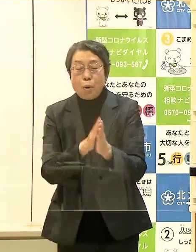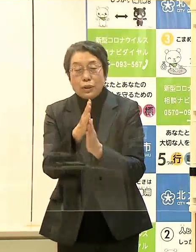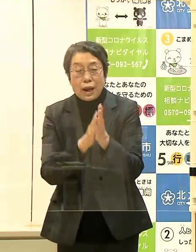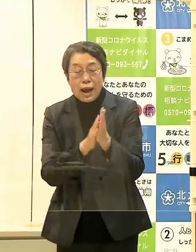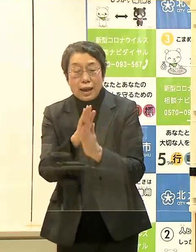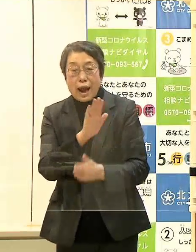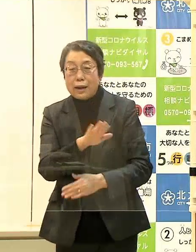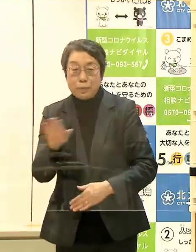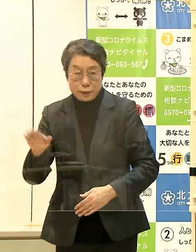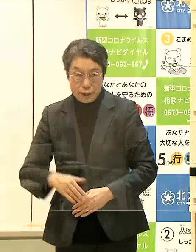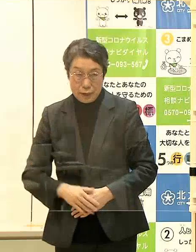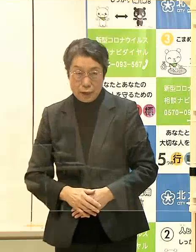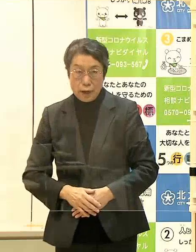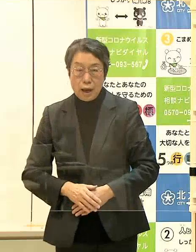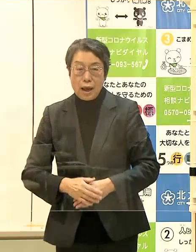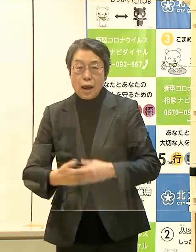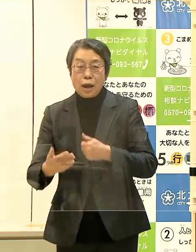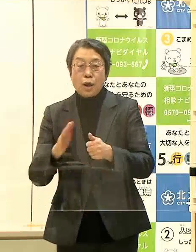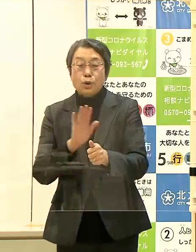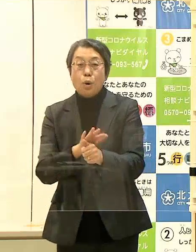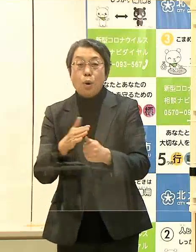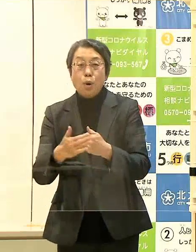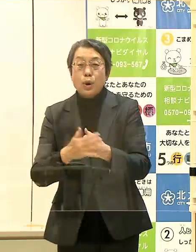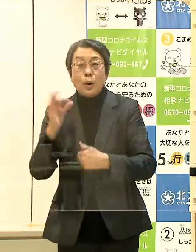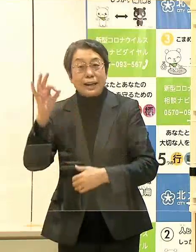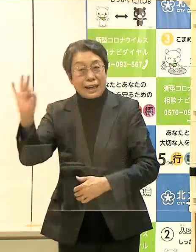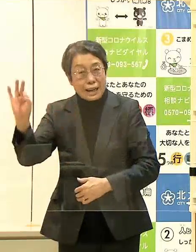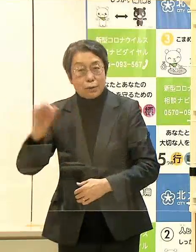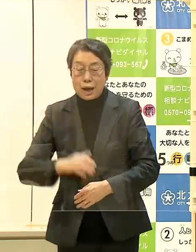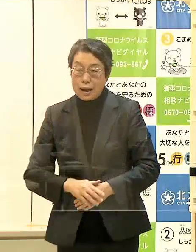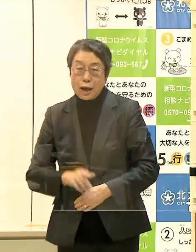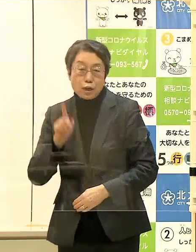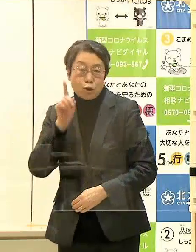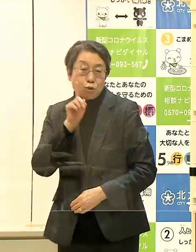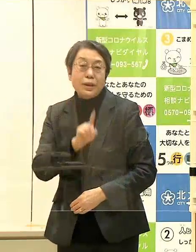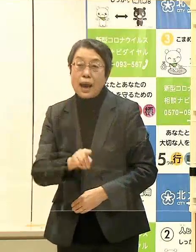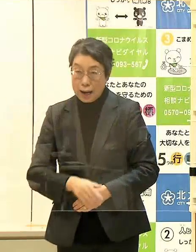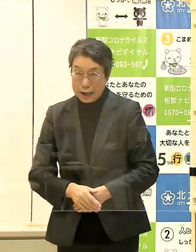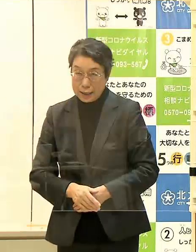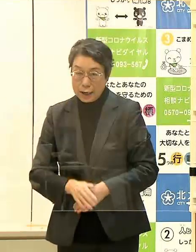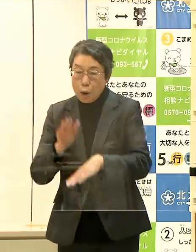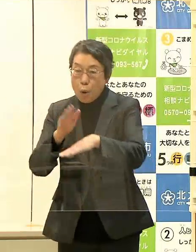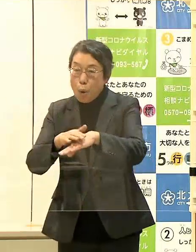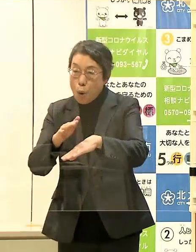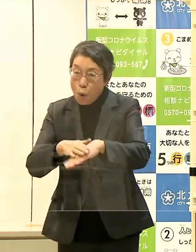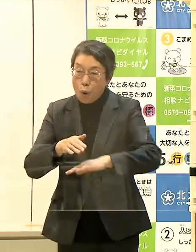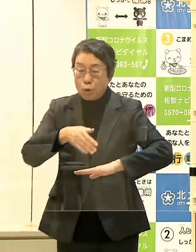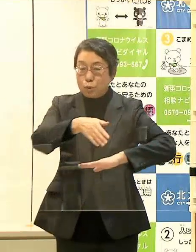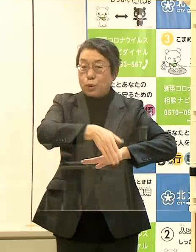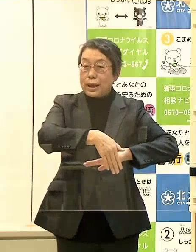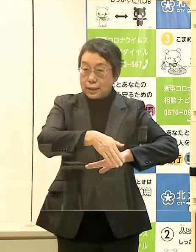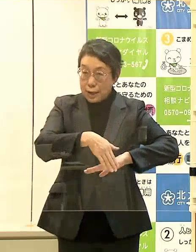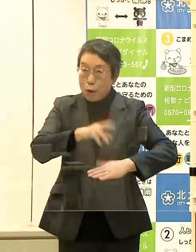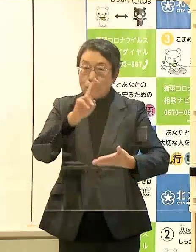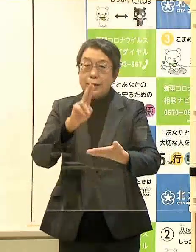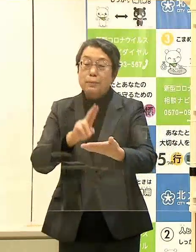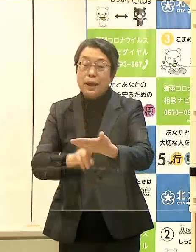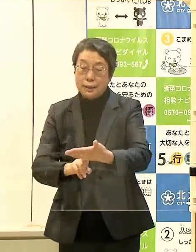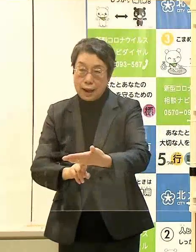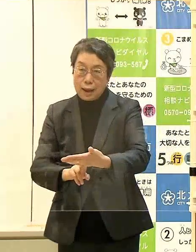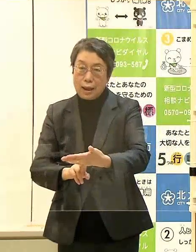その協力金につきましては速やかにその方法窓口などを決めて